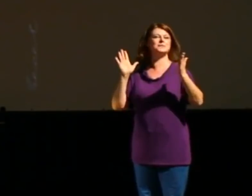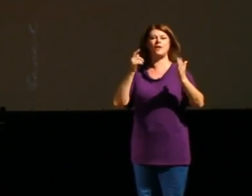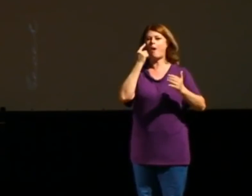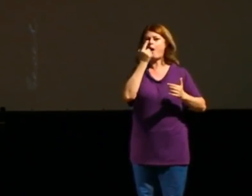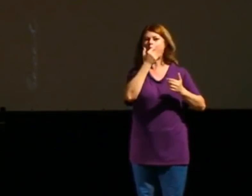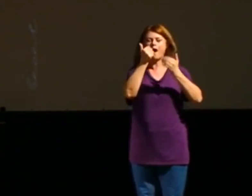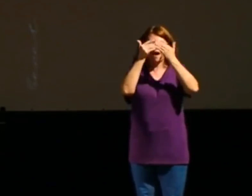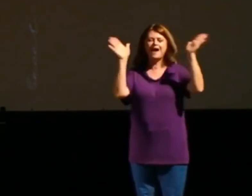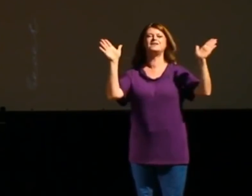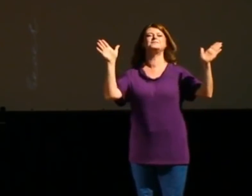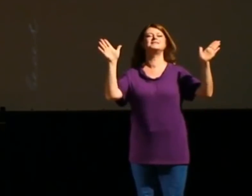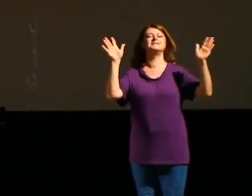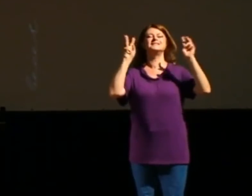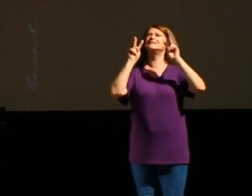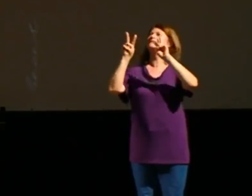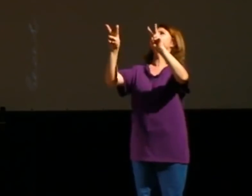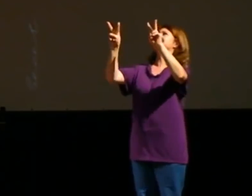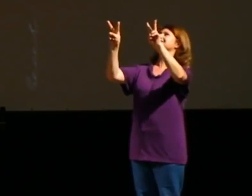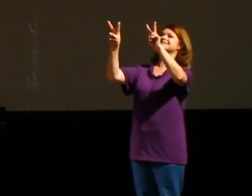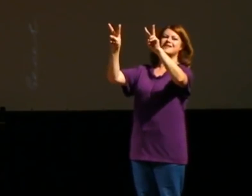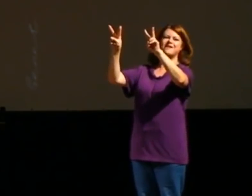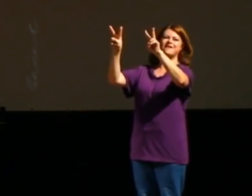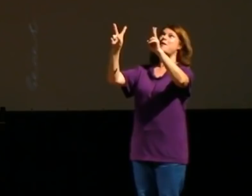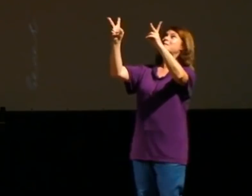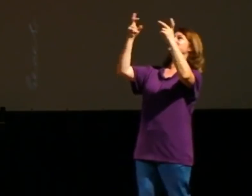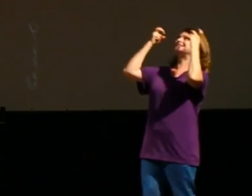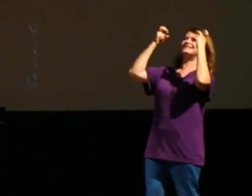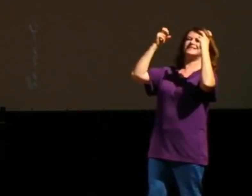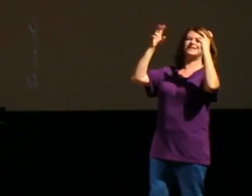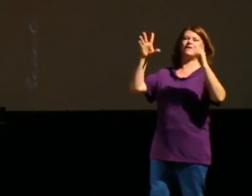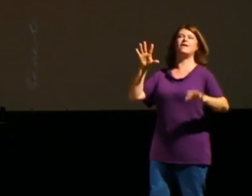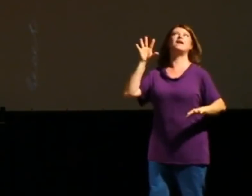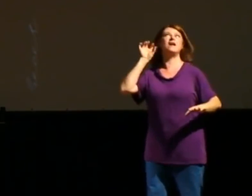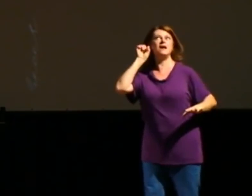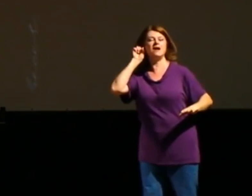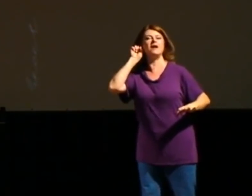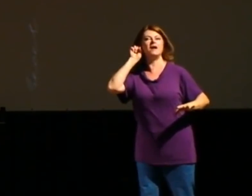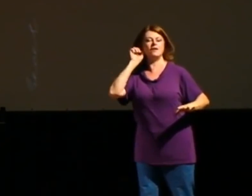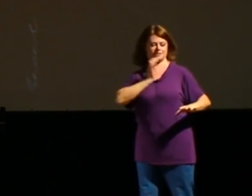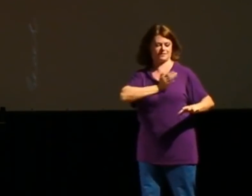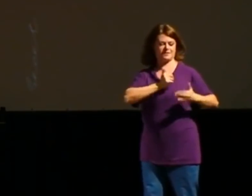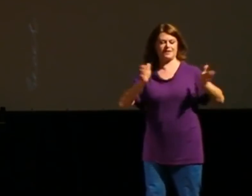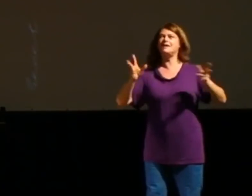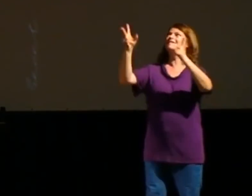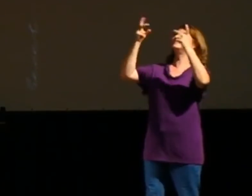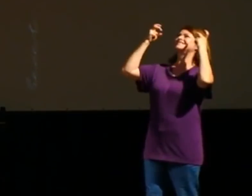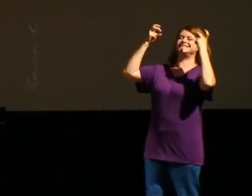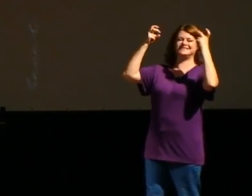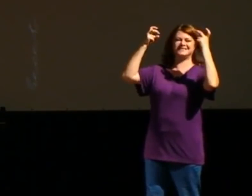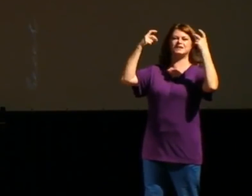Abre-te. Tem muita gente vivendo dentro de jaulas emocionais. Tem muita gente